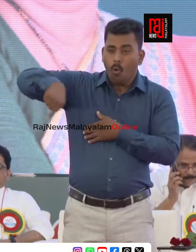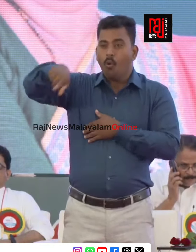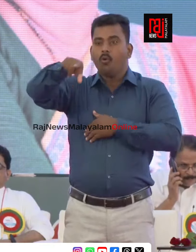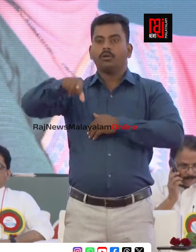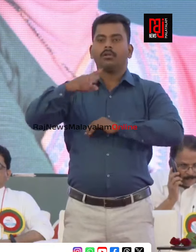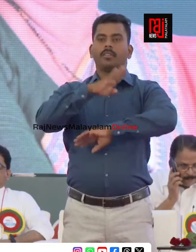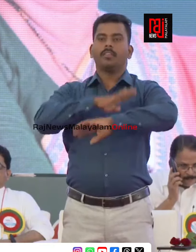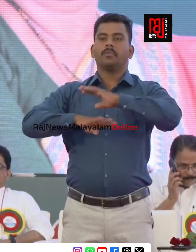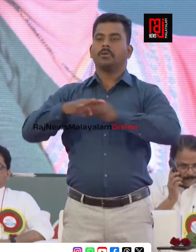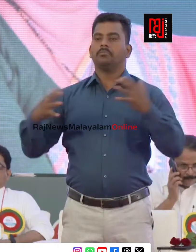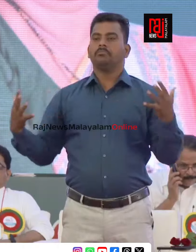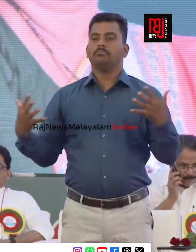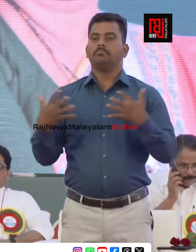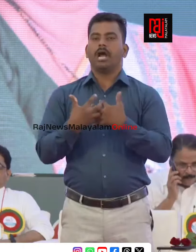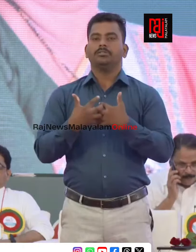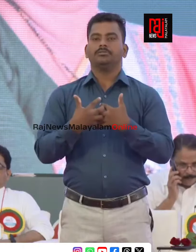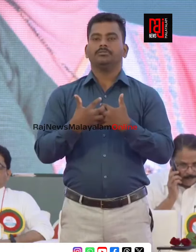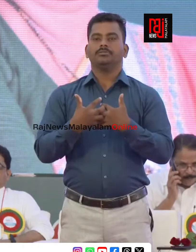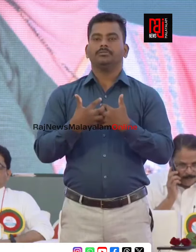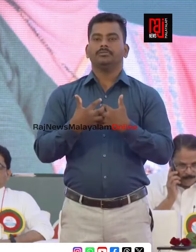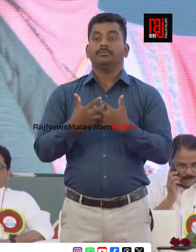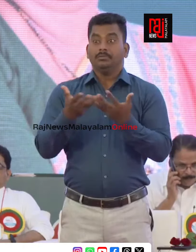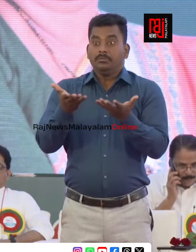അത് ഉദ്ഘാടനം ചെയ്യപ്പെടുകയാണ്.